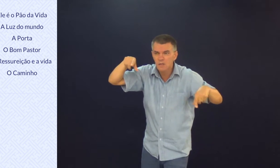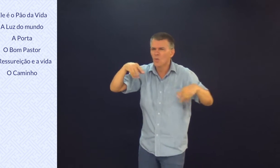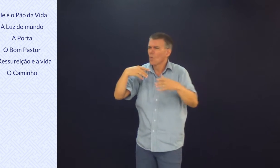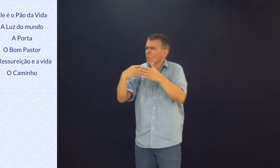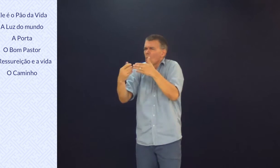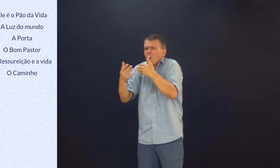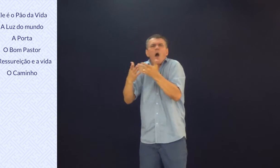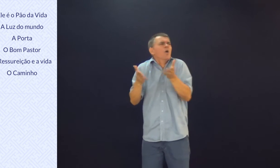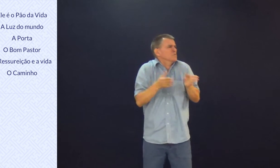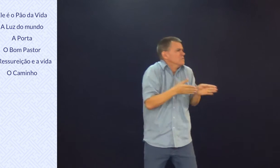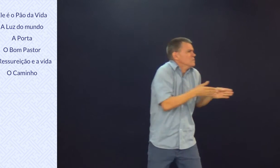céu